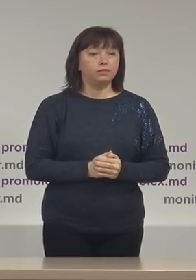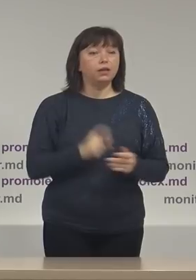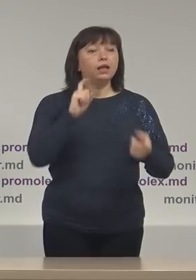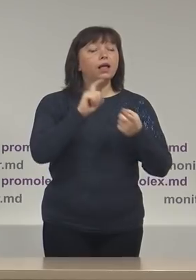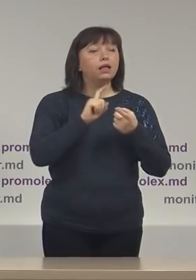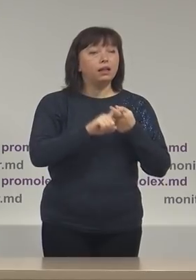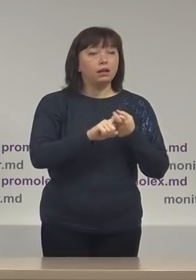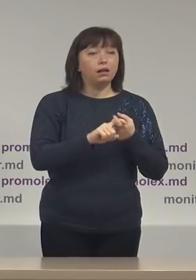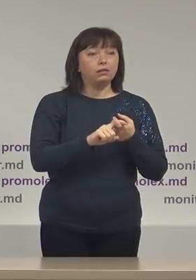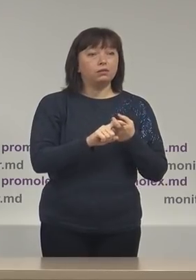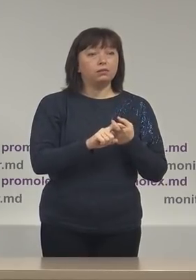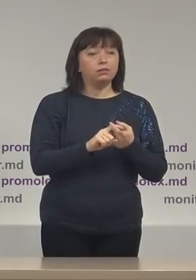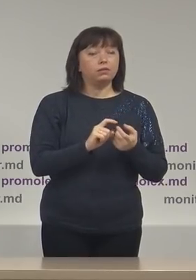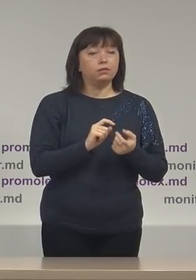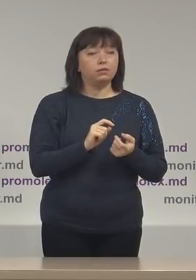Legat de